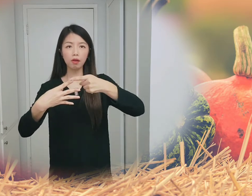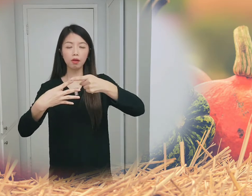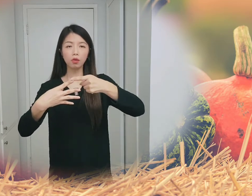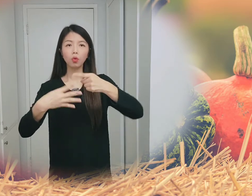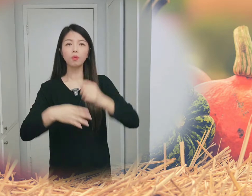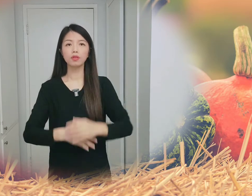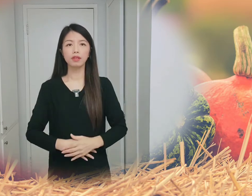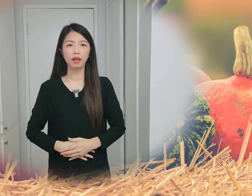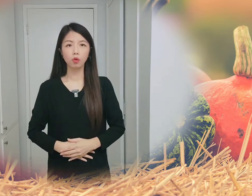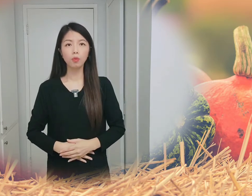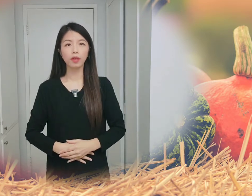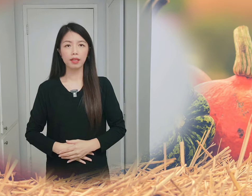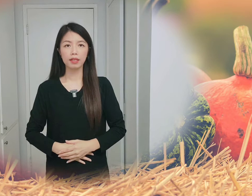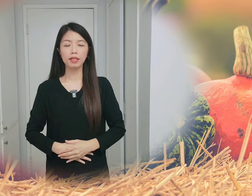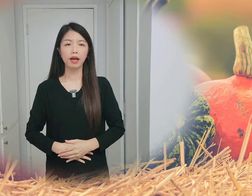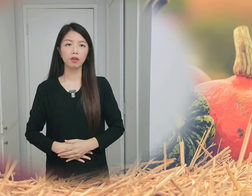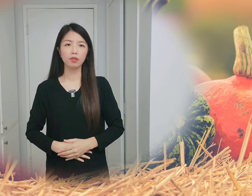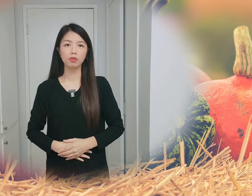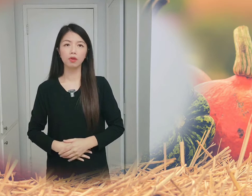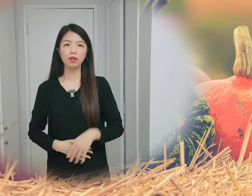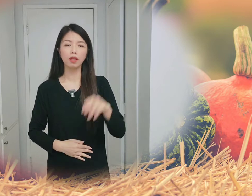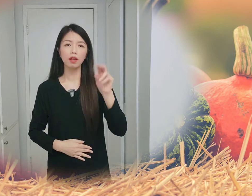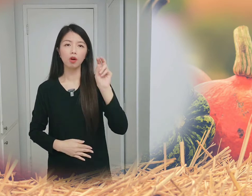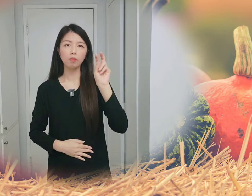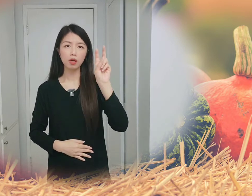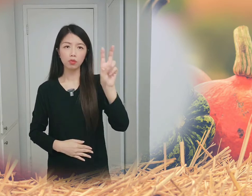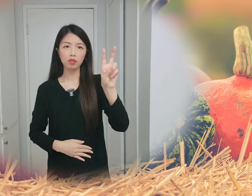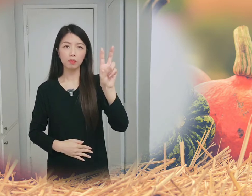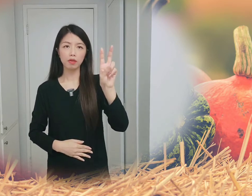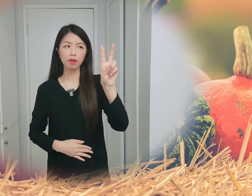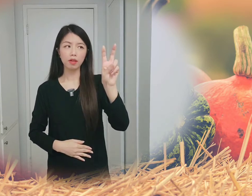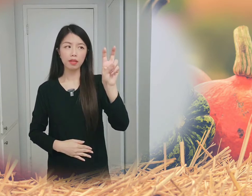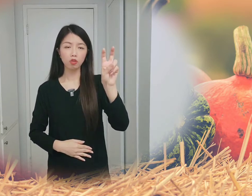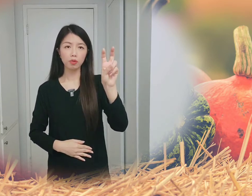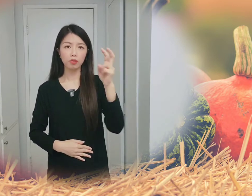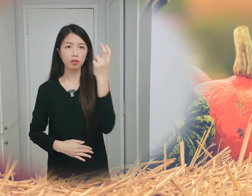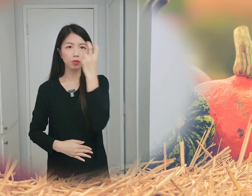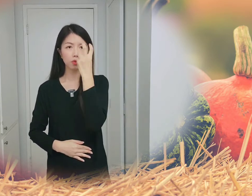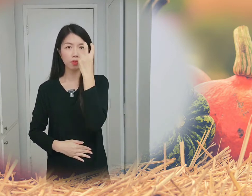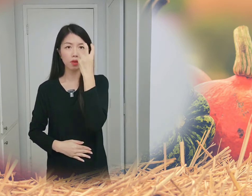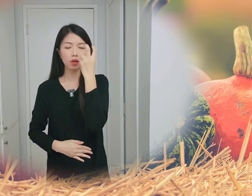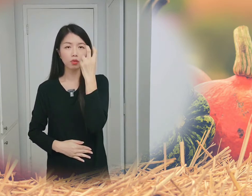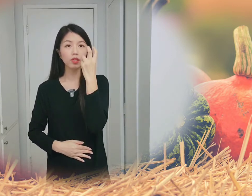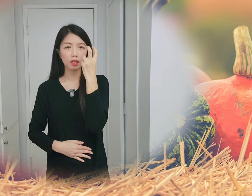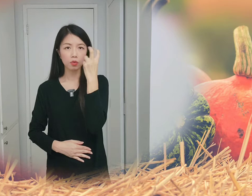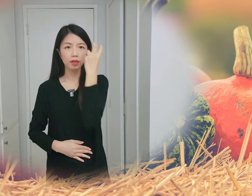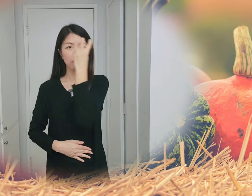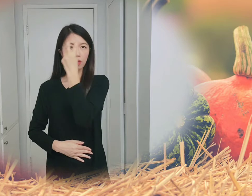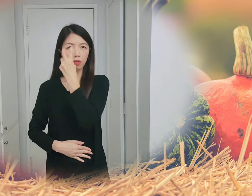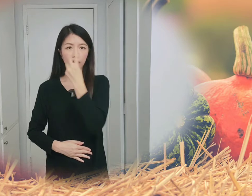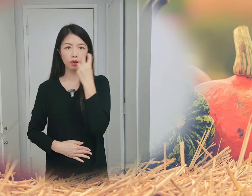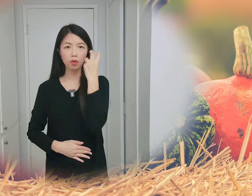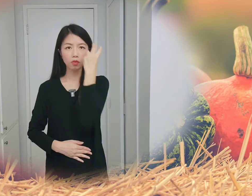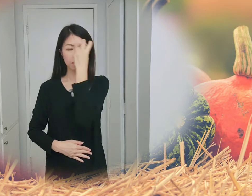계절, 돌보시네, 돌보다, 지키다, 이런 뜻의 수어는 검지하고 종지를 펴서 살짝 구부려 주시고 눈 있는